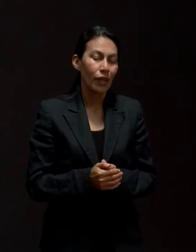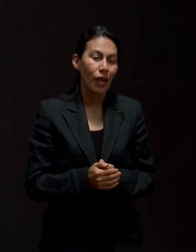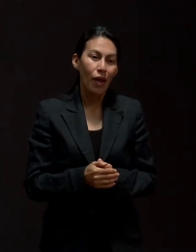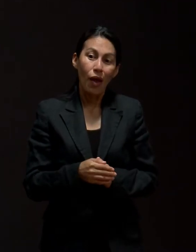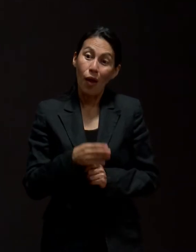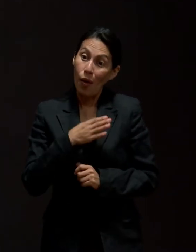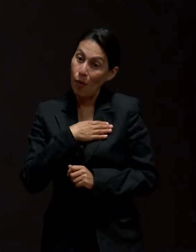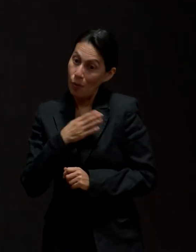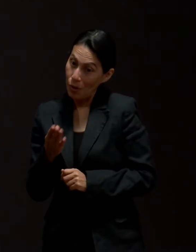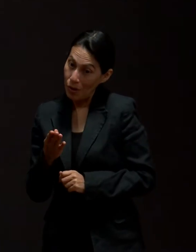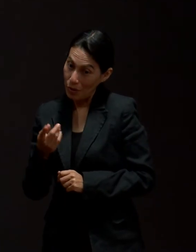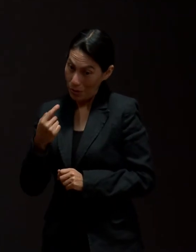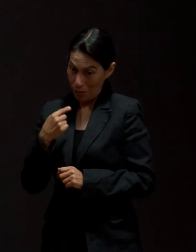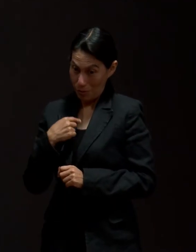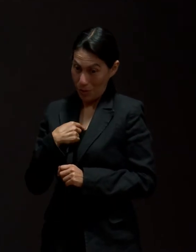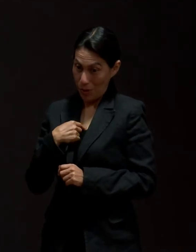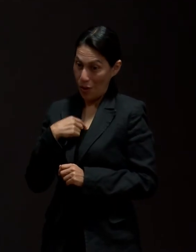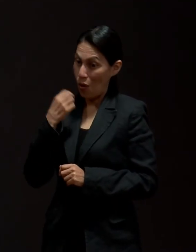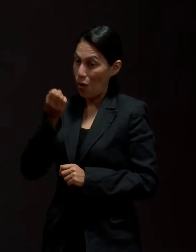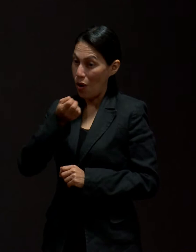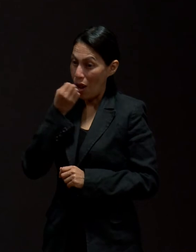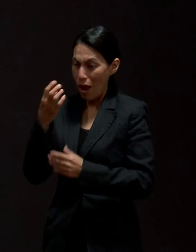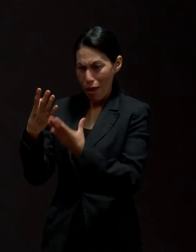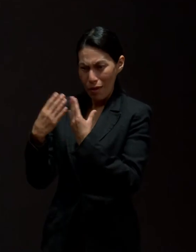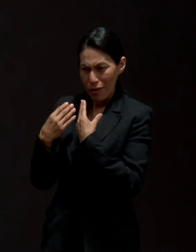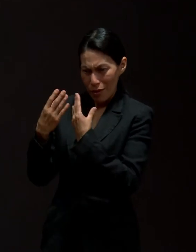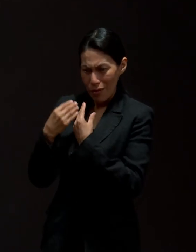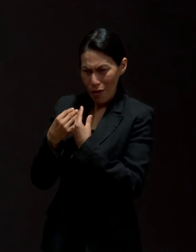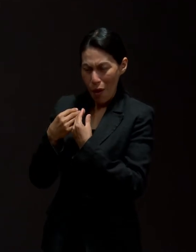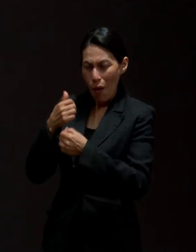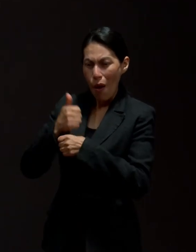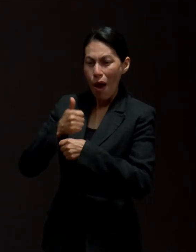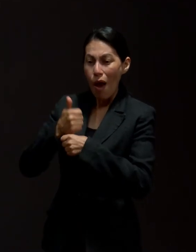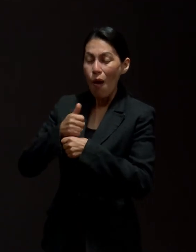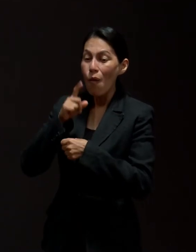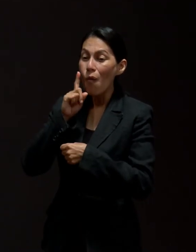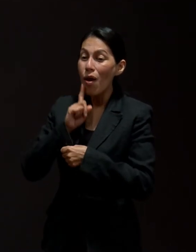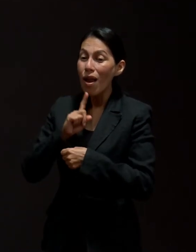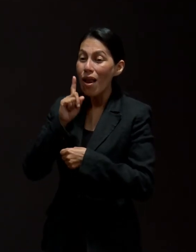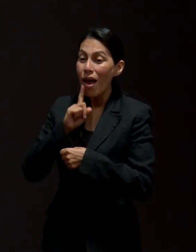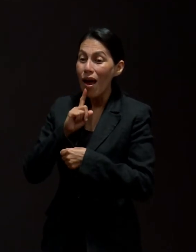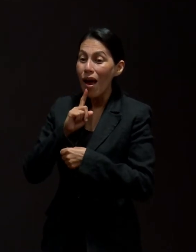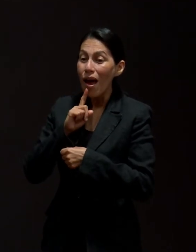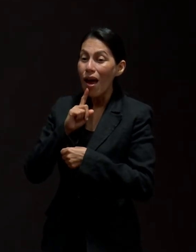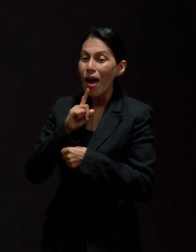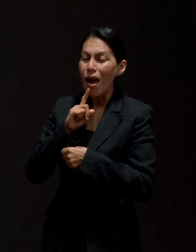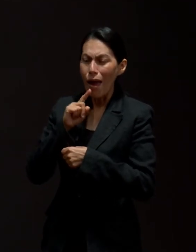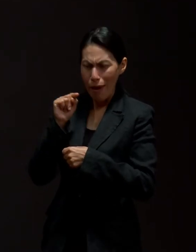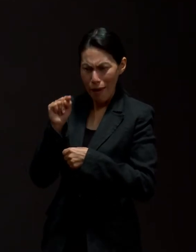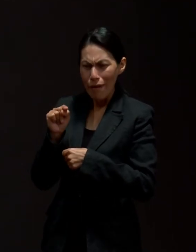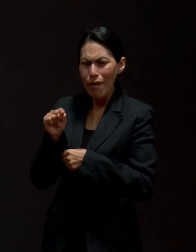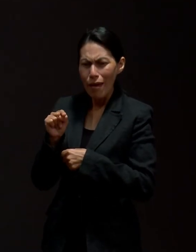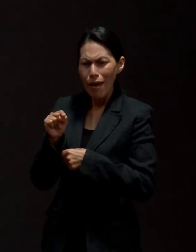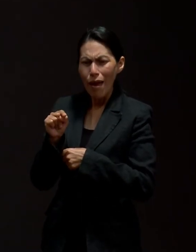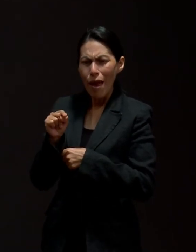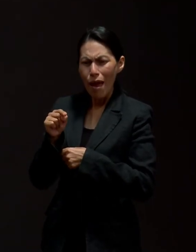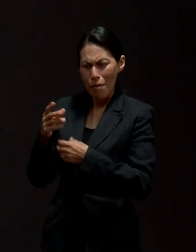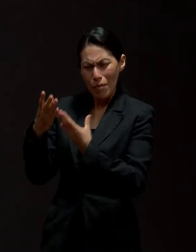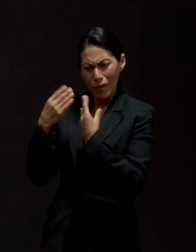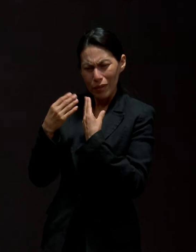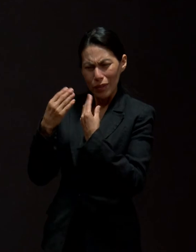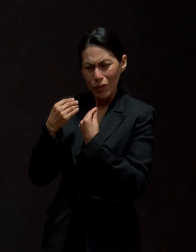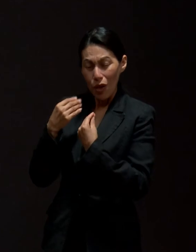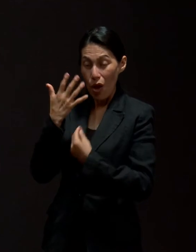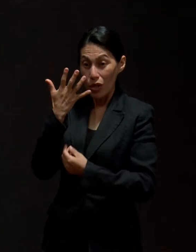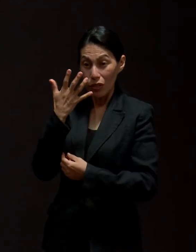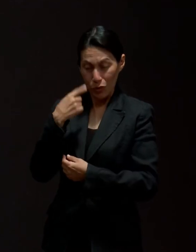Cuéntenos algo. Bueno, a mí la que me enseñó a orar fue mi abuelita, que me llevaba a la iglesia a los cinco